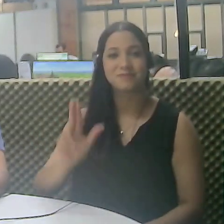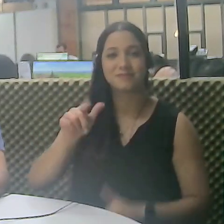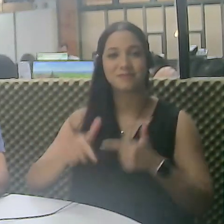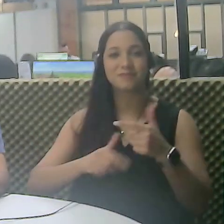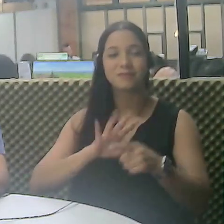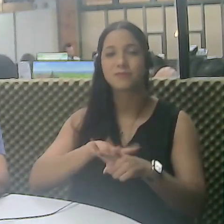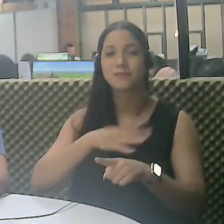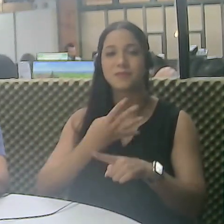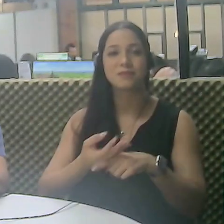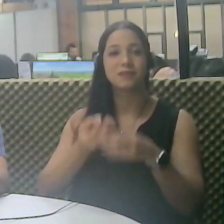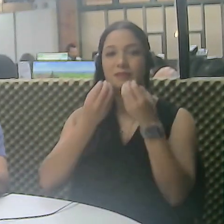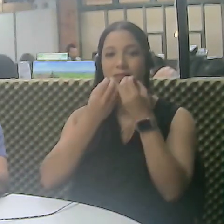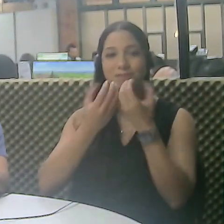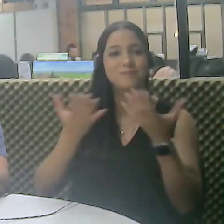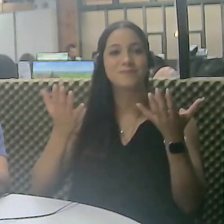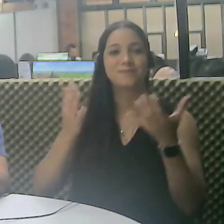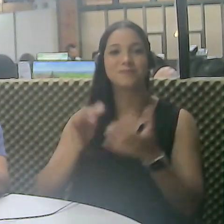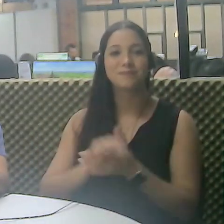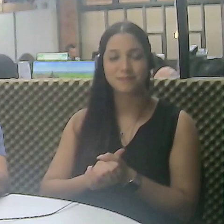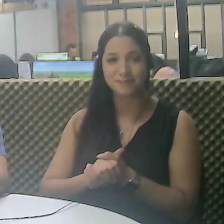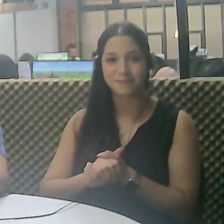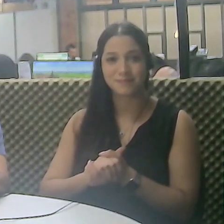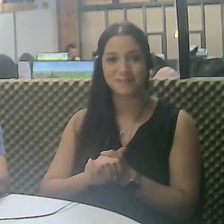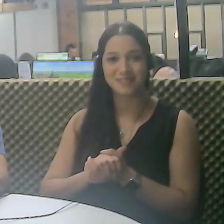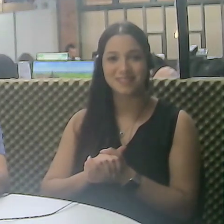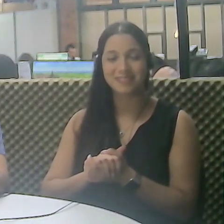Prefeitura de Uberlândia, fazer mais, fazer bem.